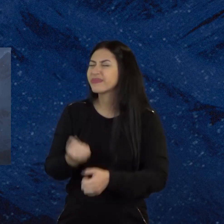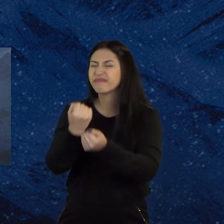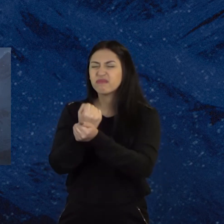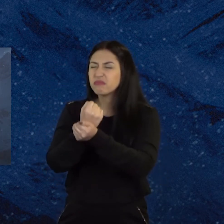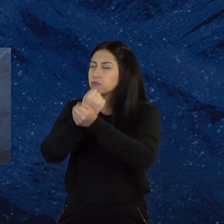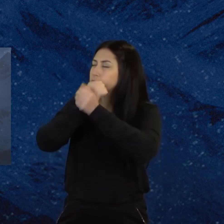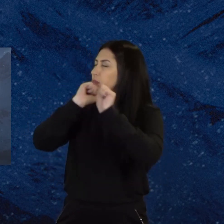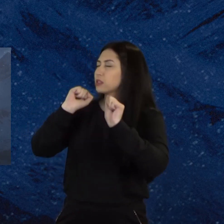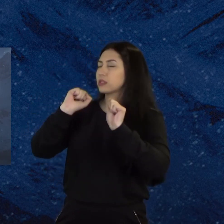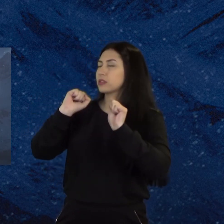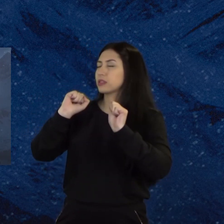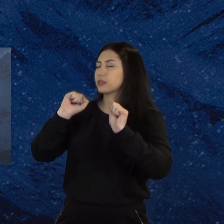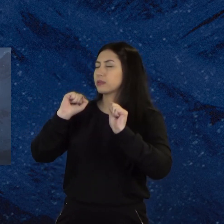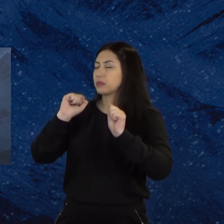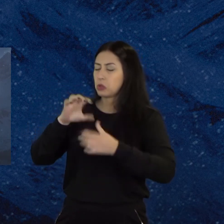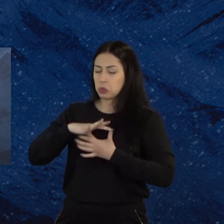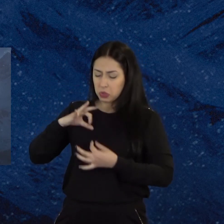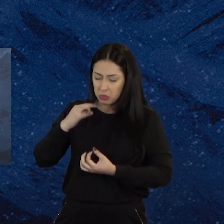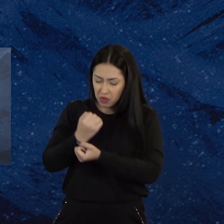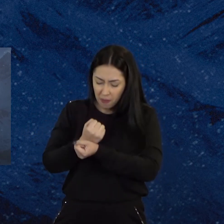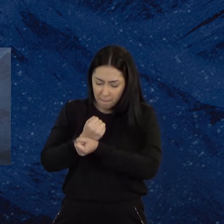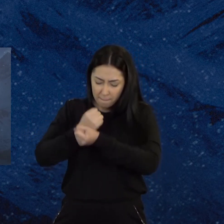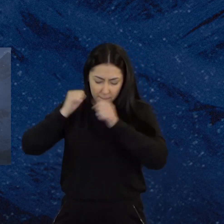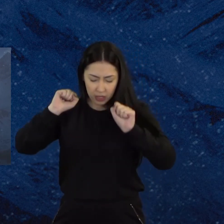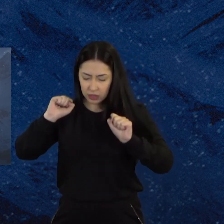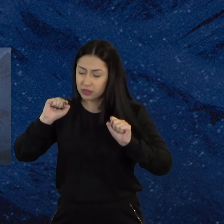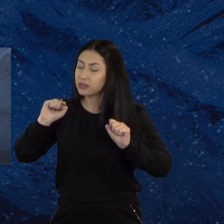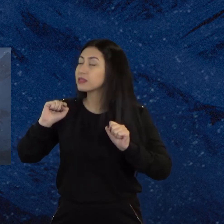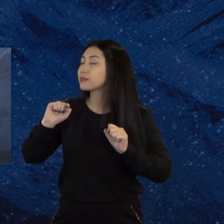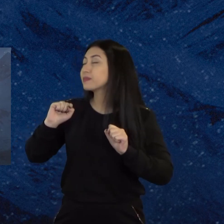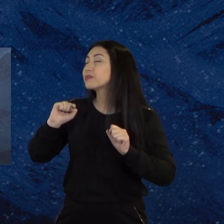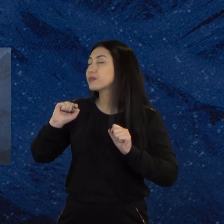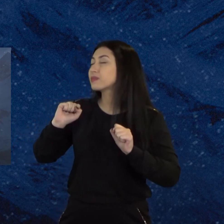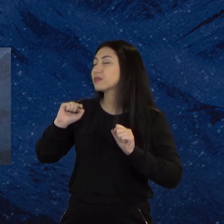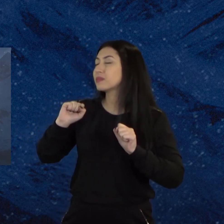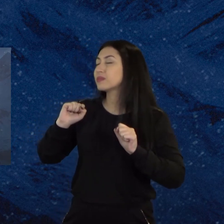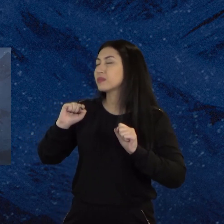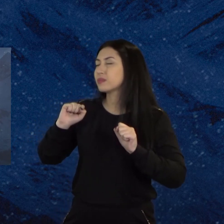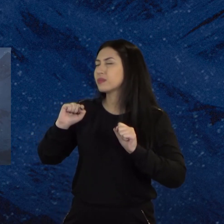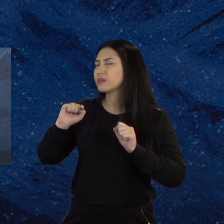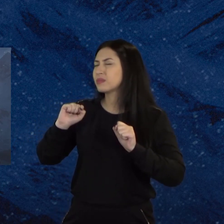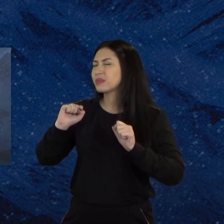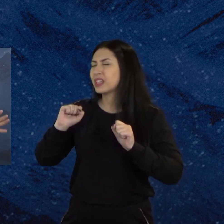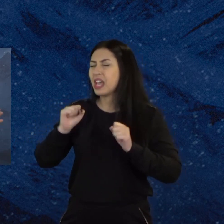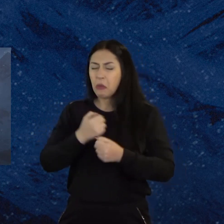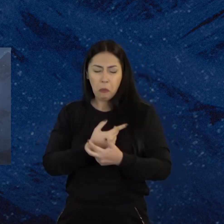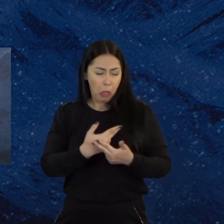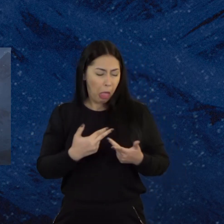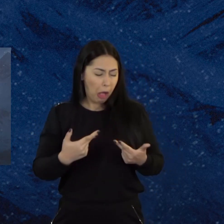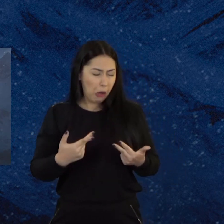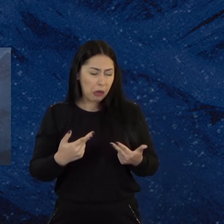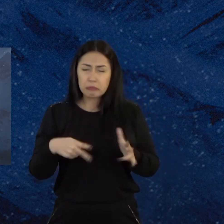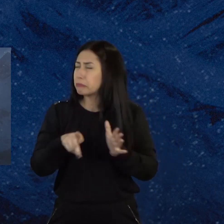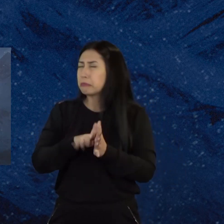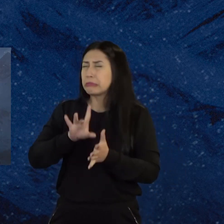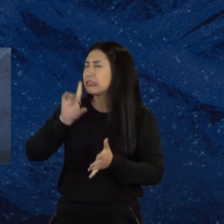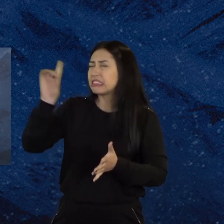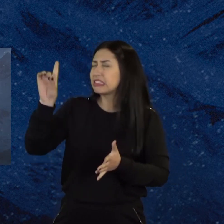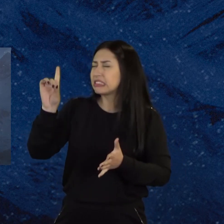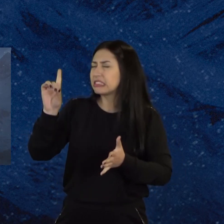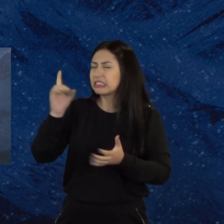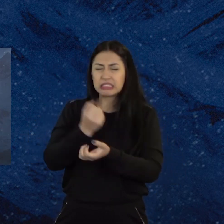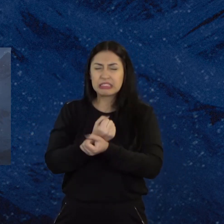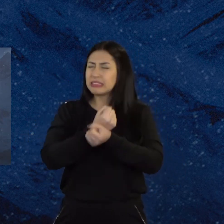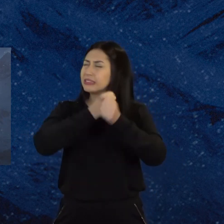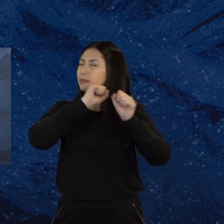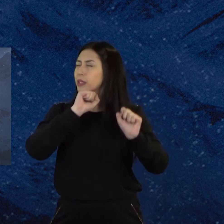Liberta, Senhor, espiritualmente. Liberta, Senhor, de tudo que não é Deus, para